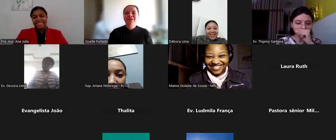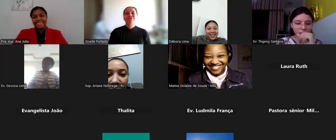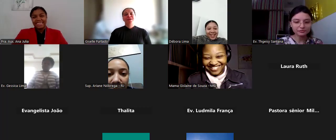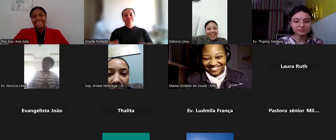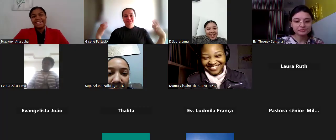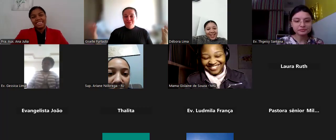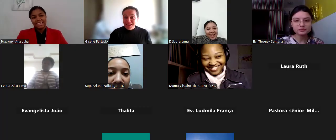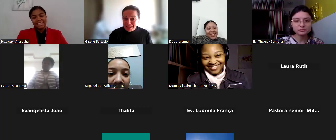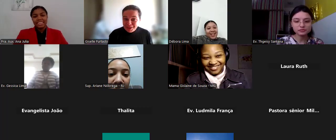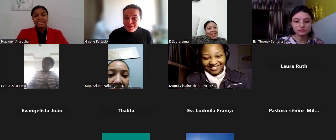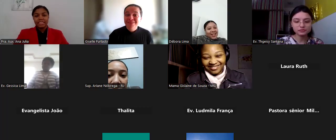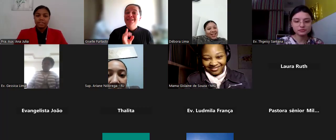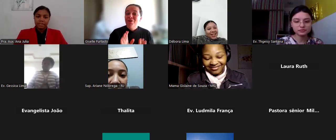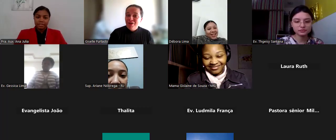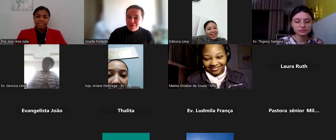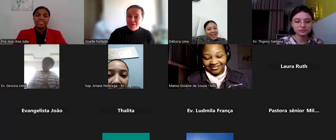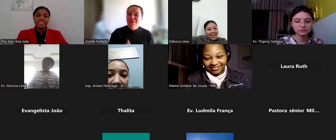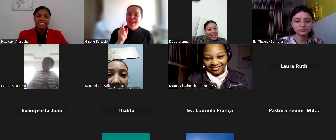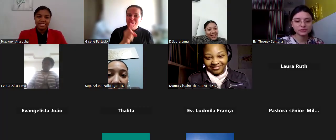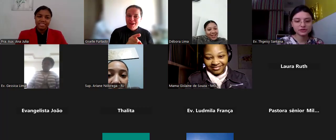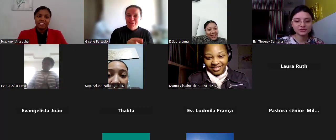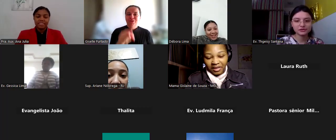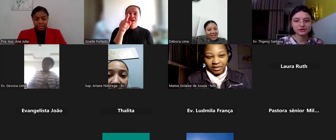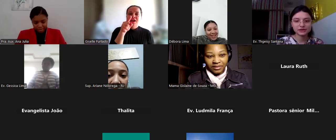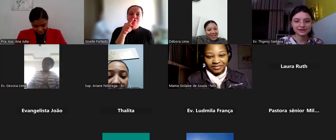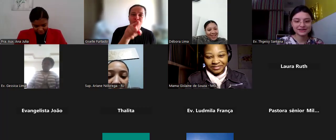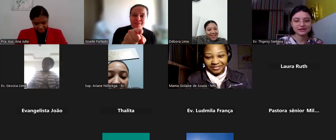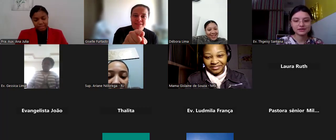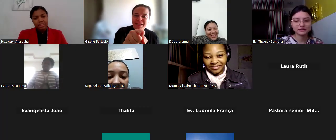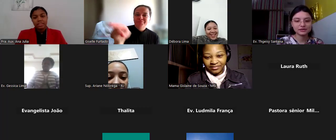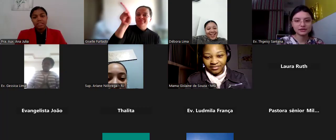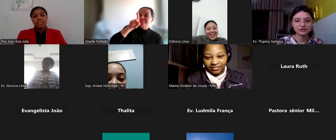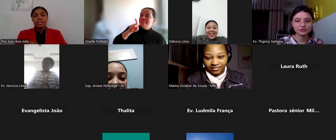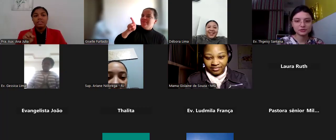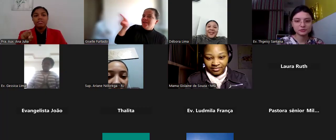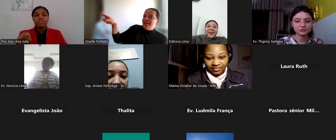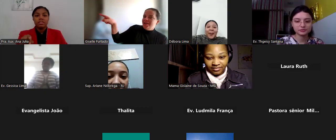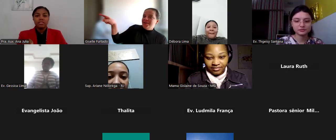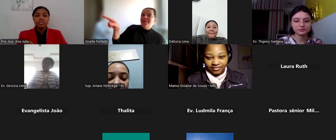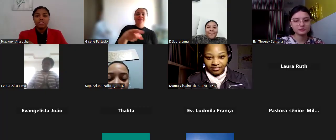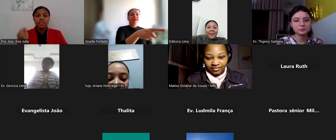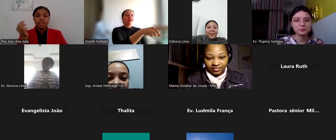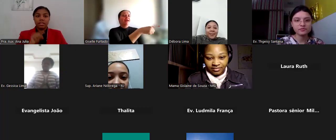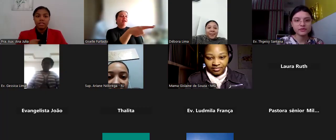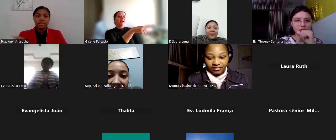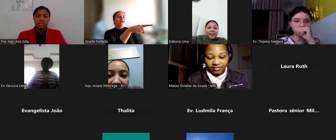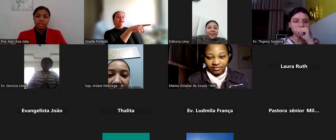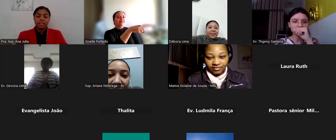é feio. Mas em Libras não é feio, é correto. Você, ele,